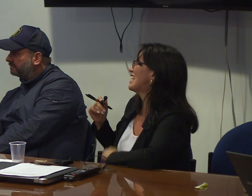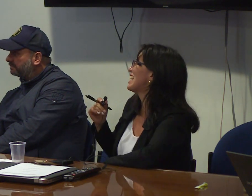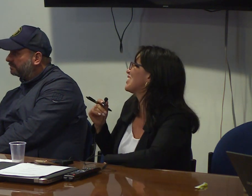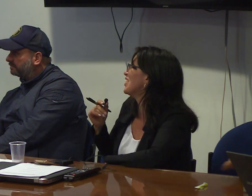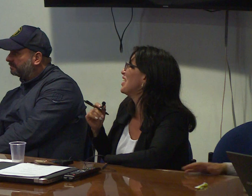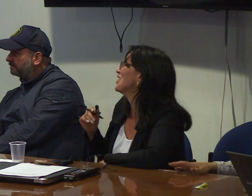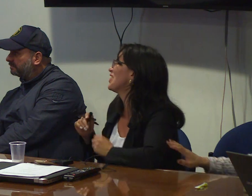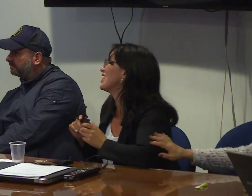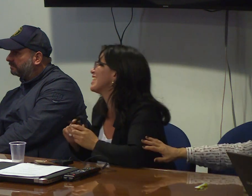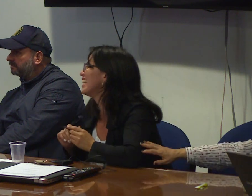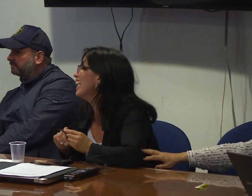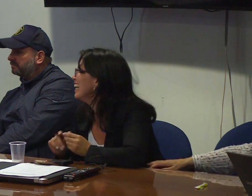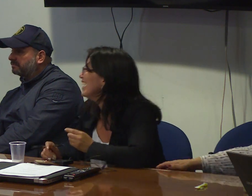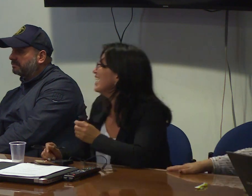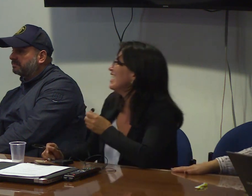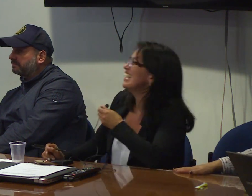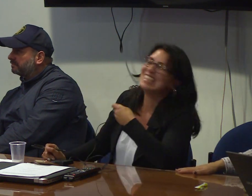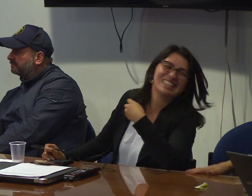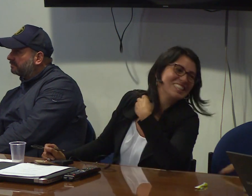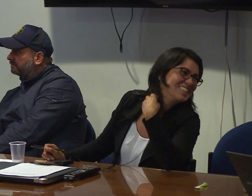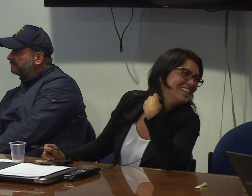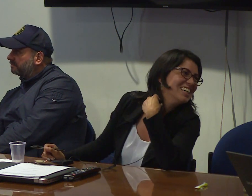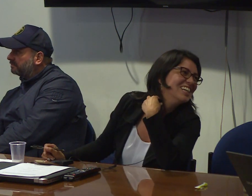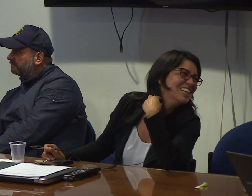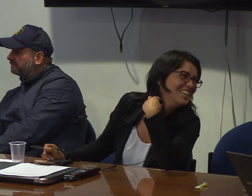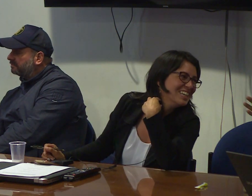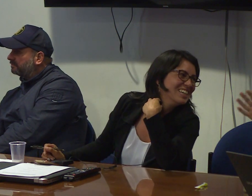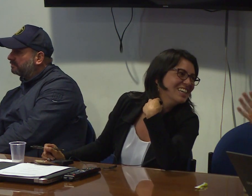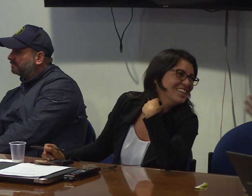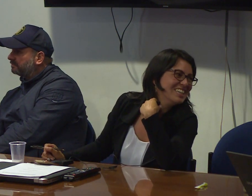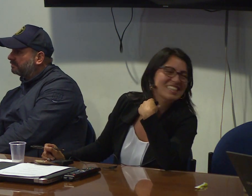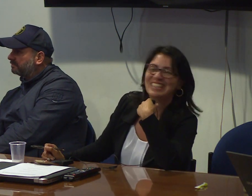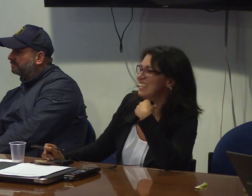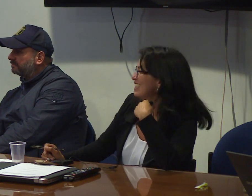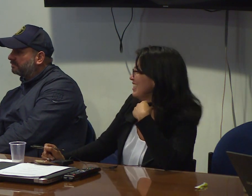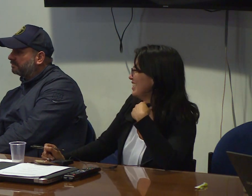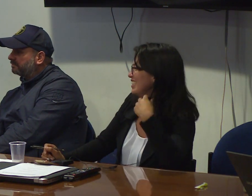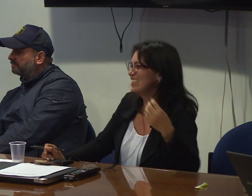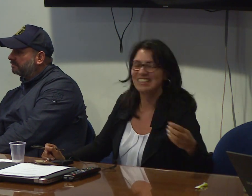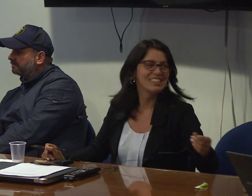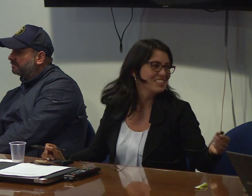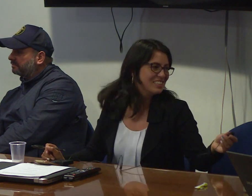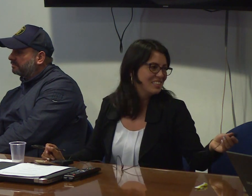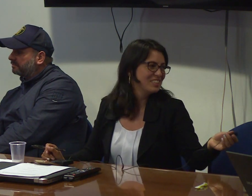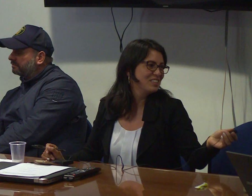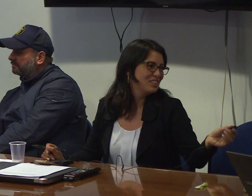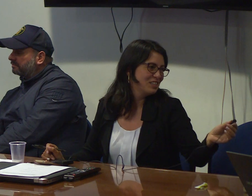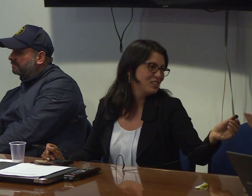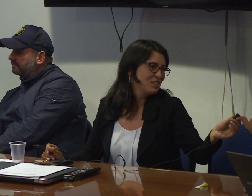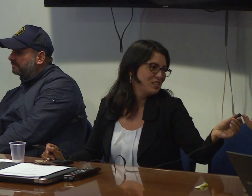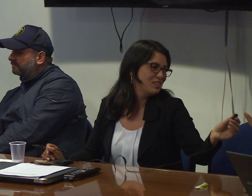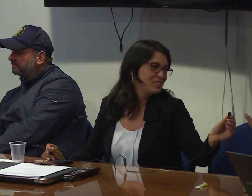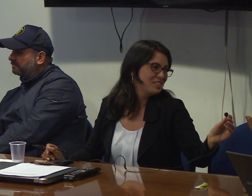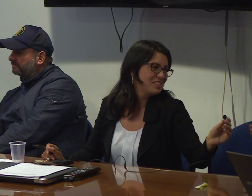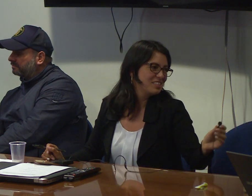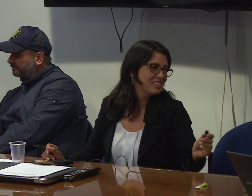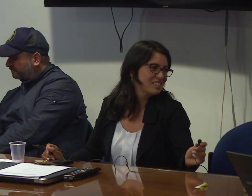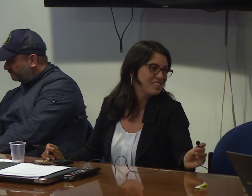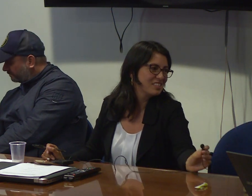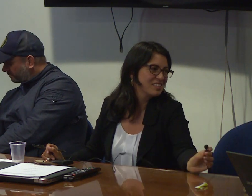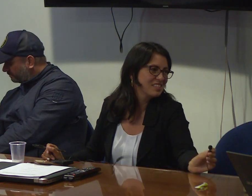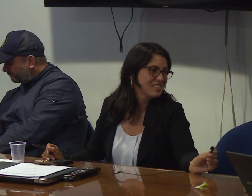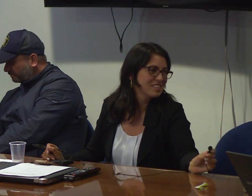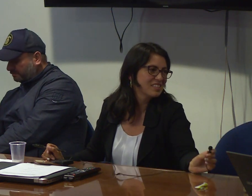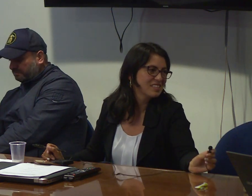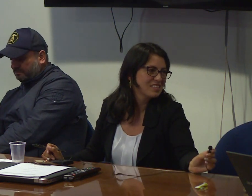más. O desde la complejidad, ¿no? Entonces no necesitamos separarnos, sino desde la complejidad. O